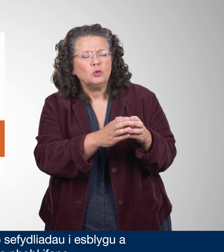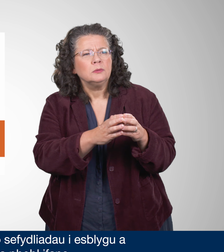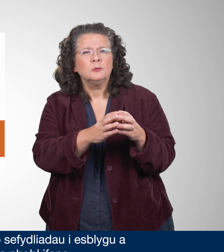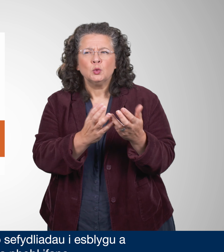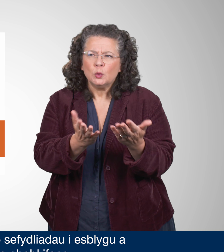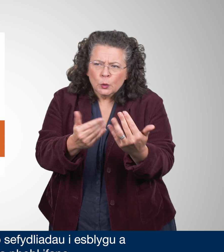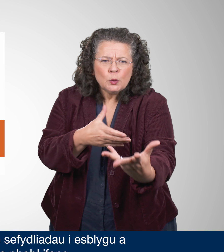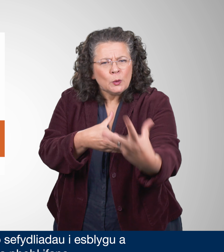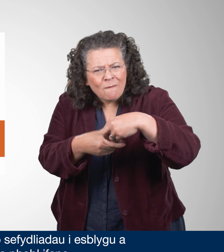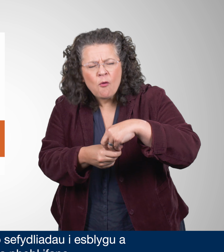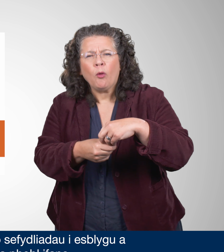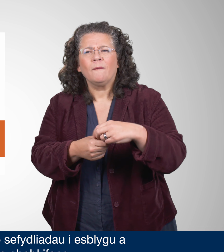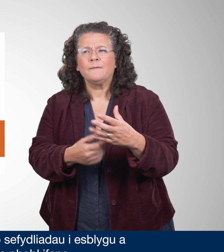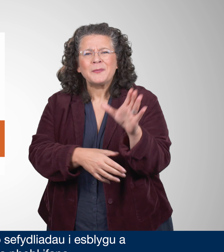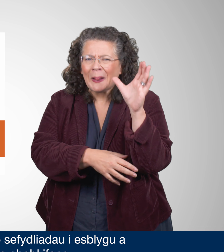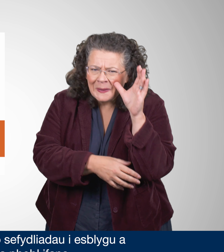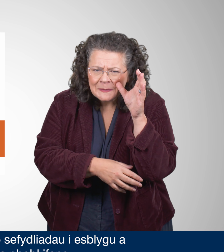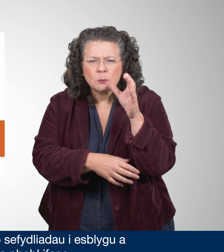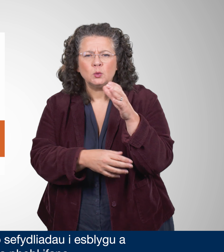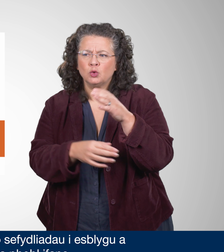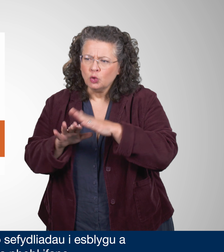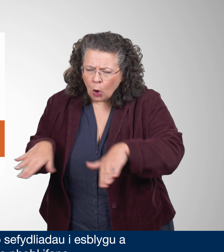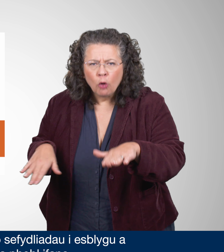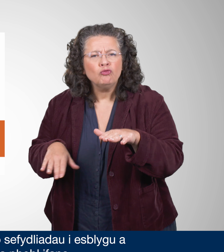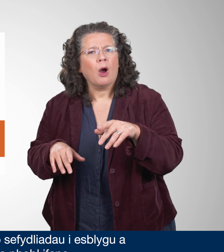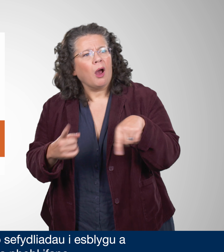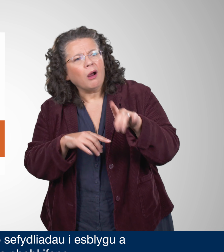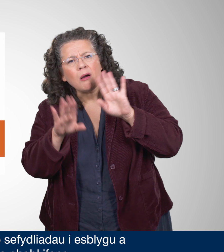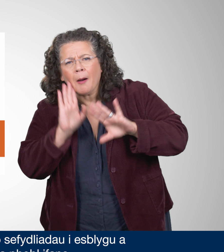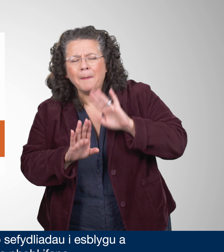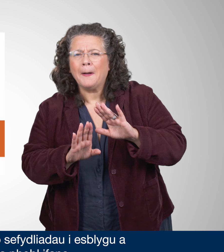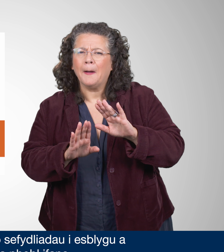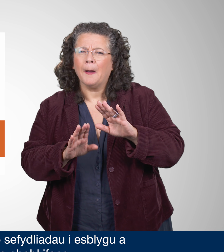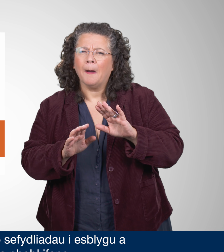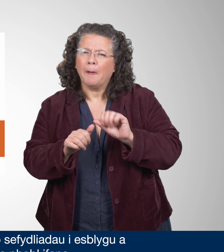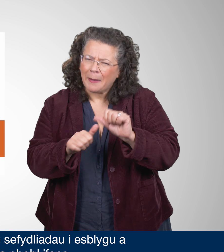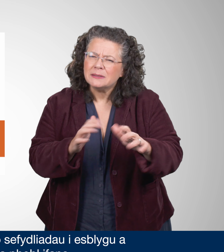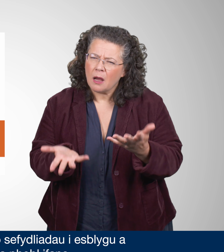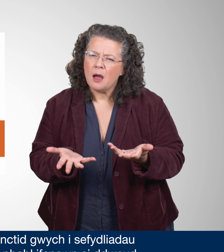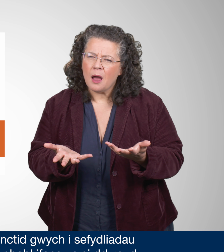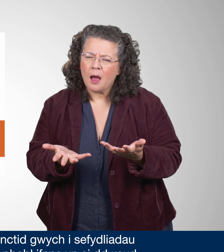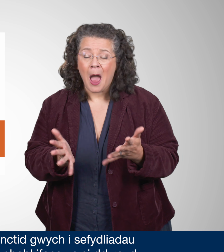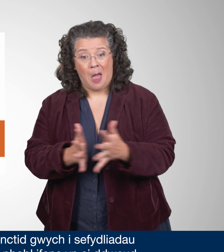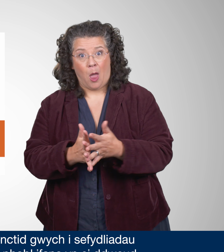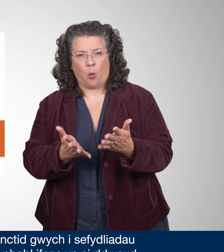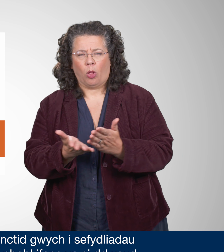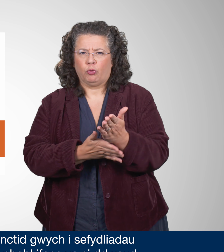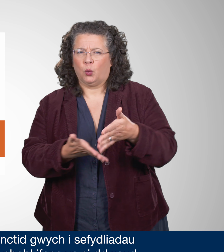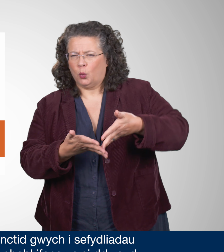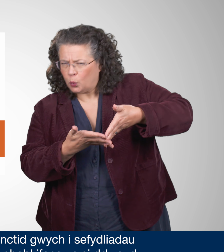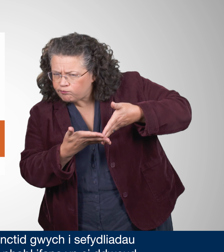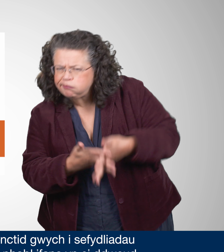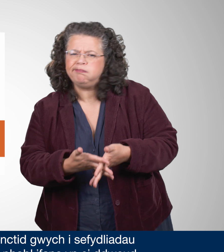gwrando ar blant a phobl ifanc trwy wreiddio arferion llais ieuenctid